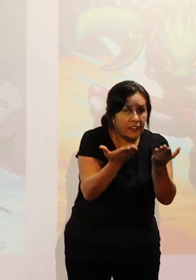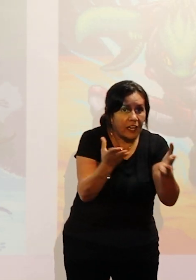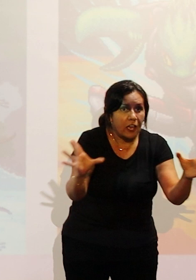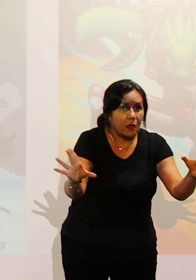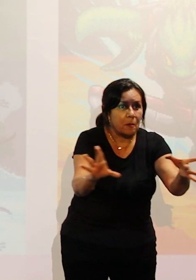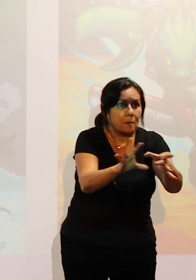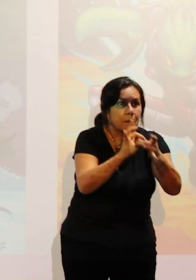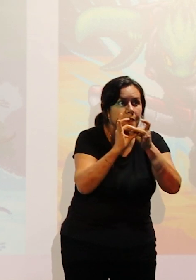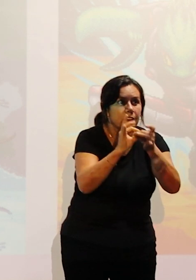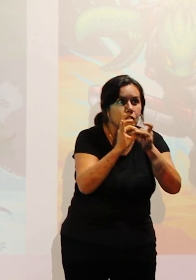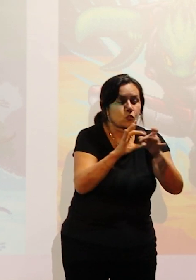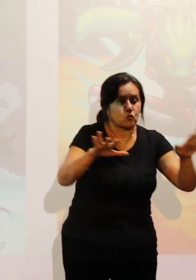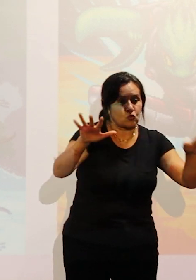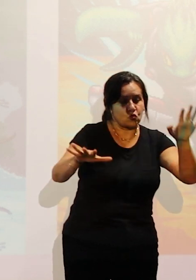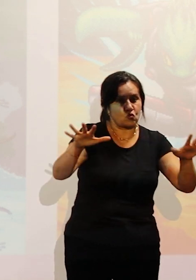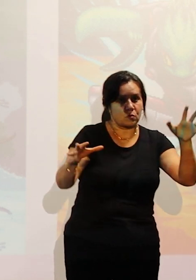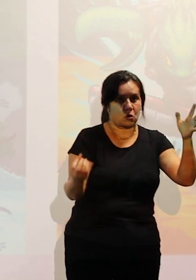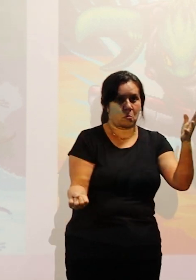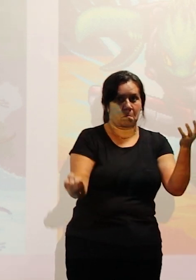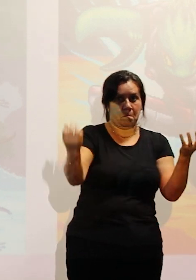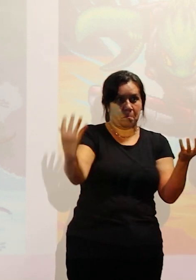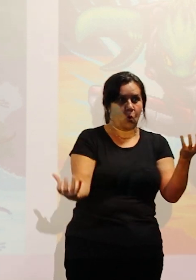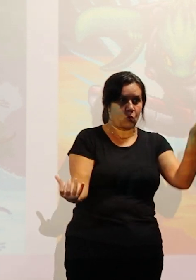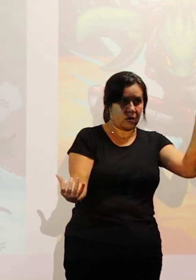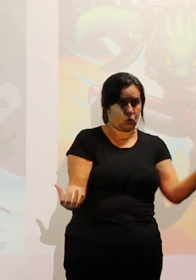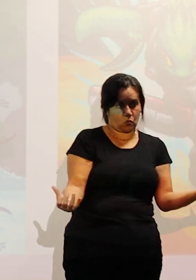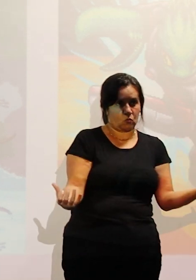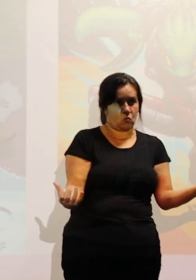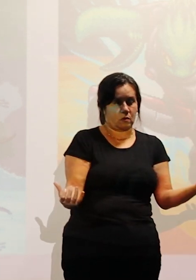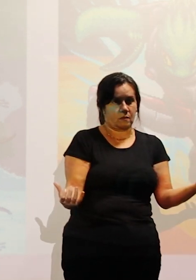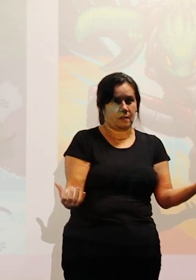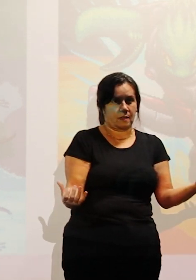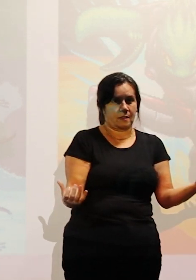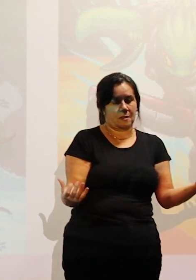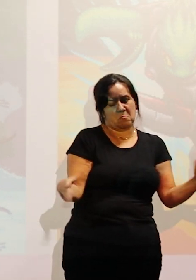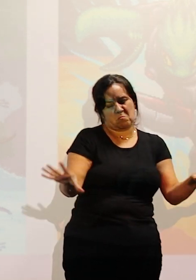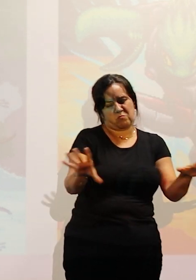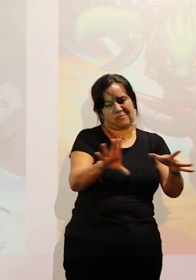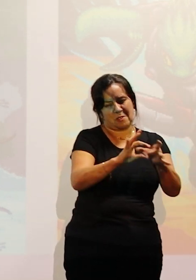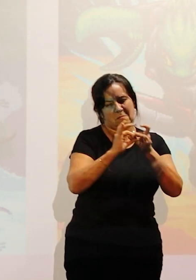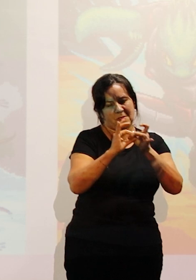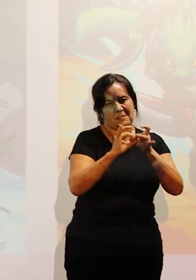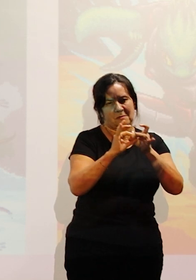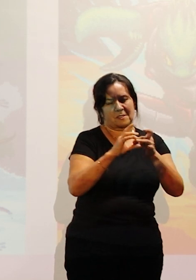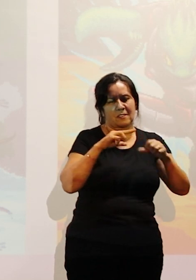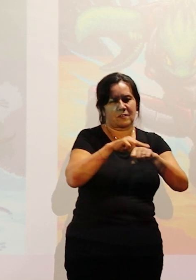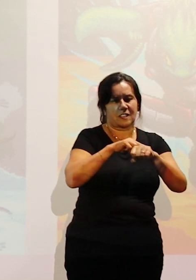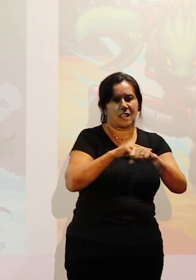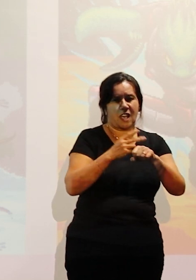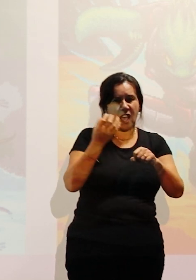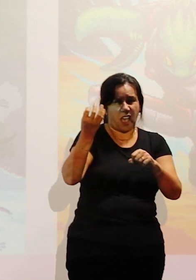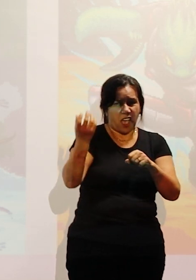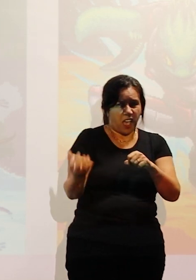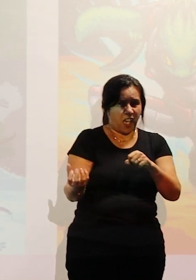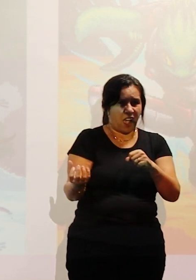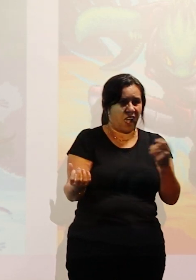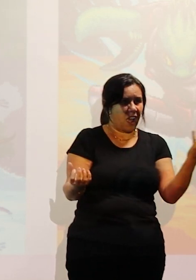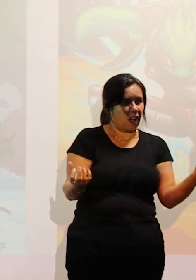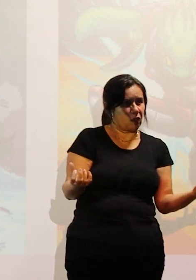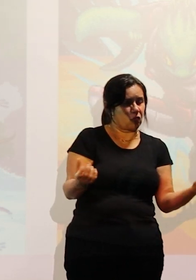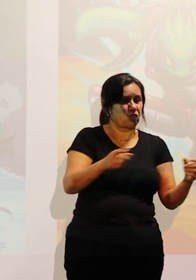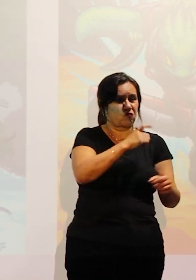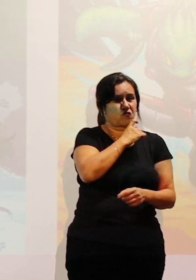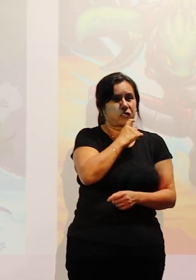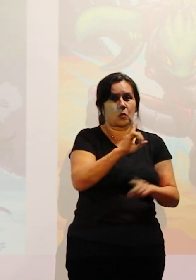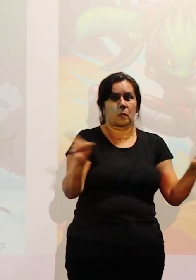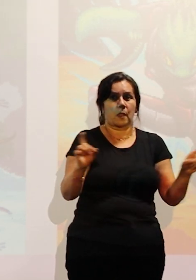cor quente com uma cor fria, né? Então ele é o amarelo com o azul. Então, quando você pensa que é uma cor quente com uma cor fria, ele não é nem quente nem frio, ele está num